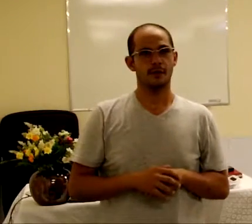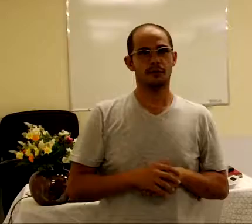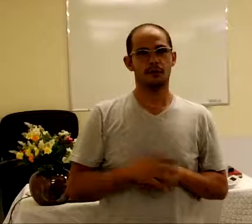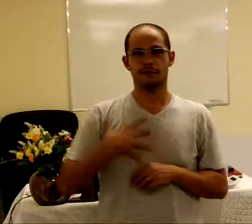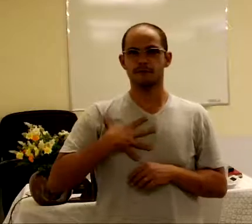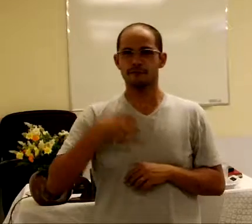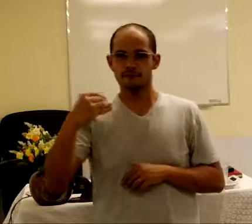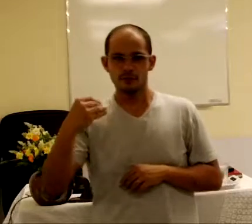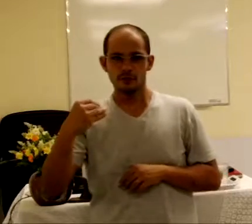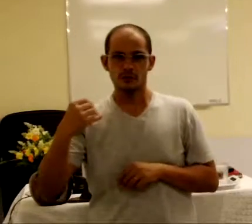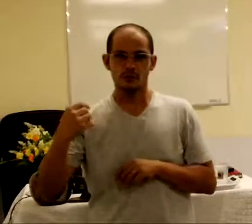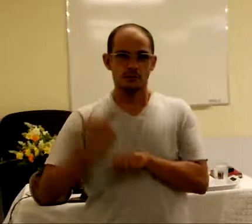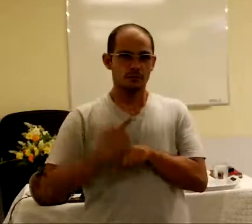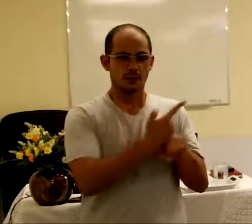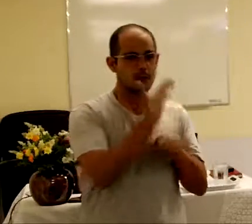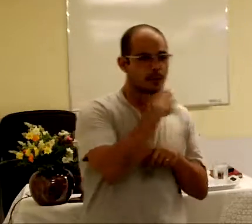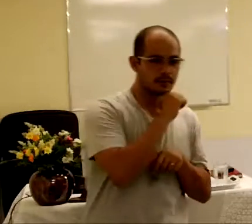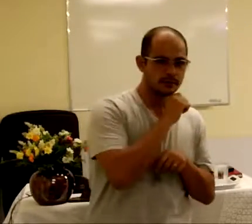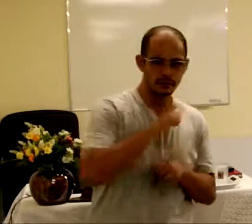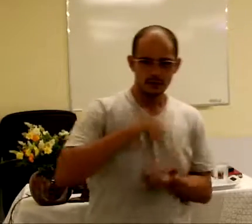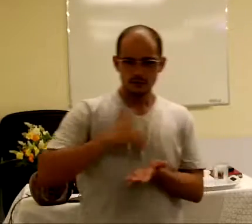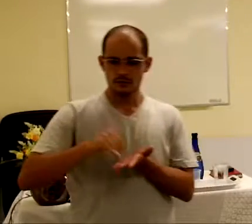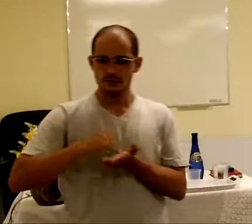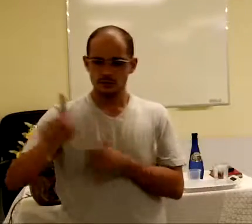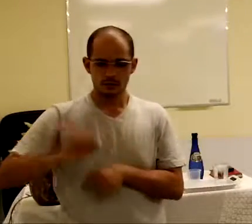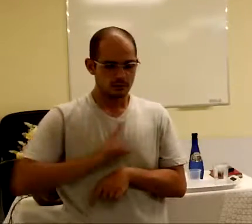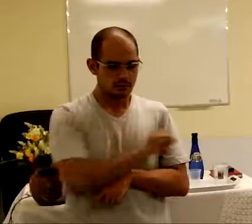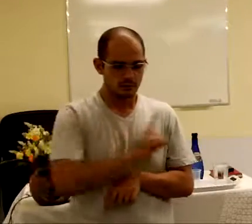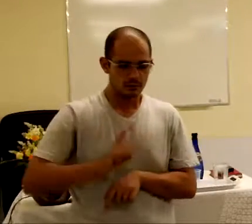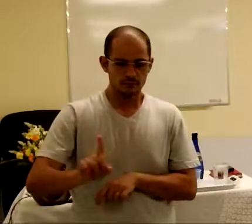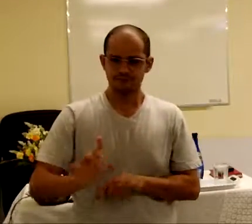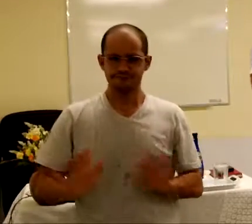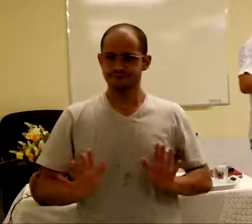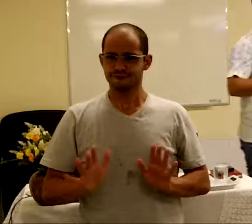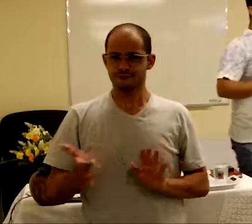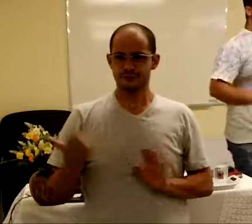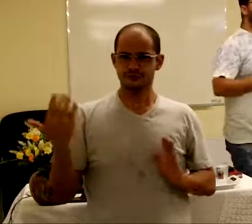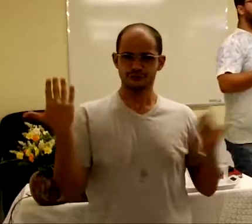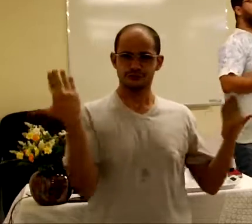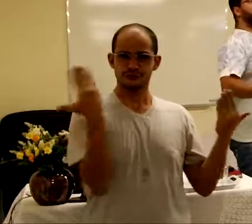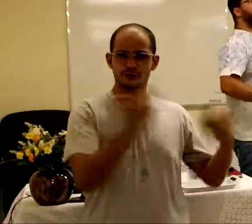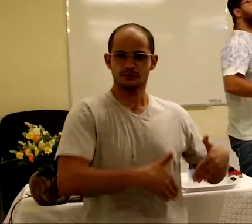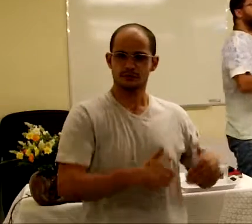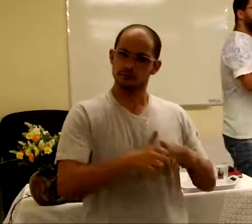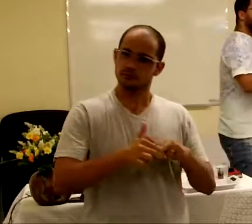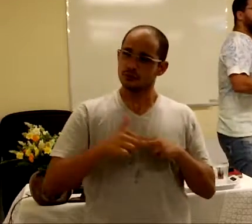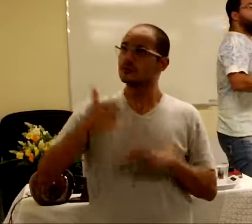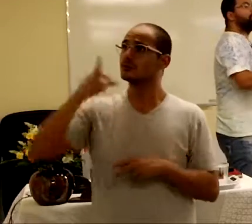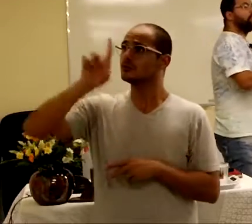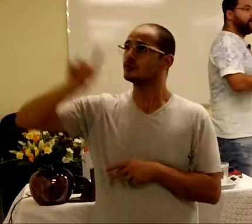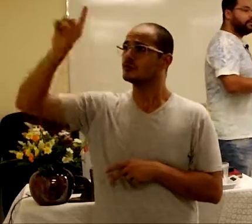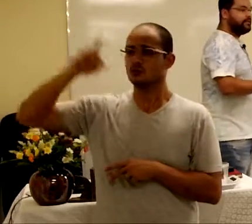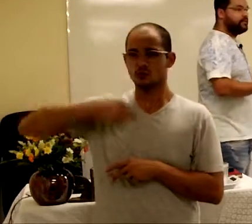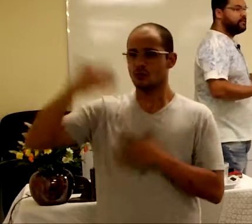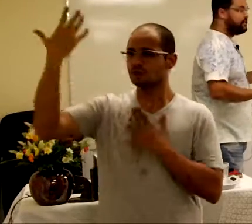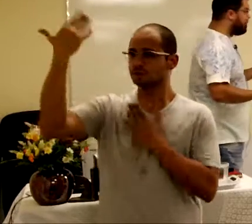ele tem que falar com a secretária. Já imaginou isso? Não, você fala com o meu assessor aqui, depois... Não tem esse negócio. Entre nós e Deus a relação é direta, é